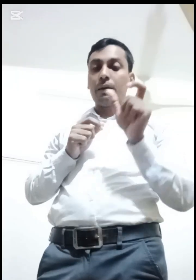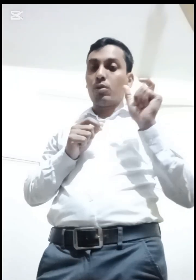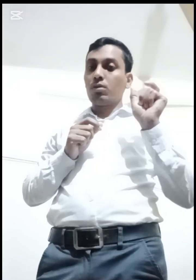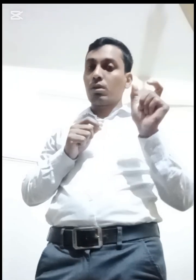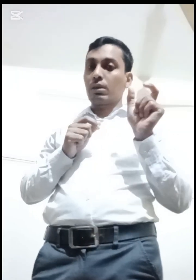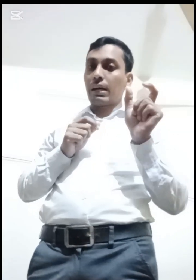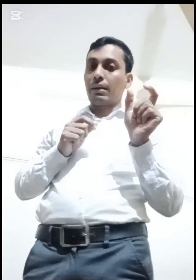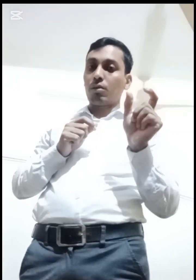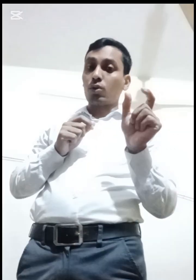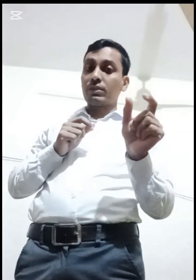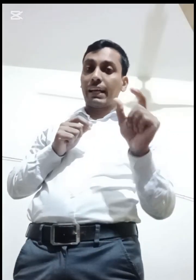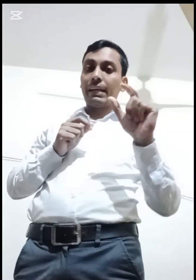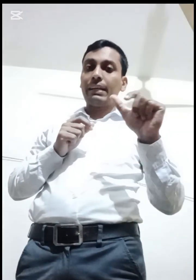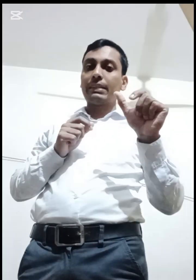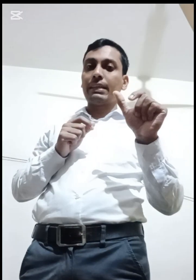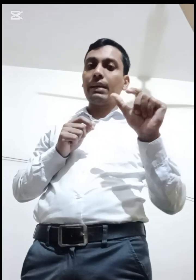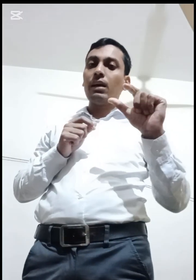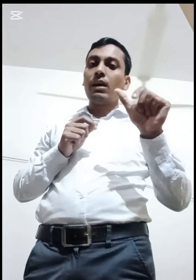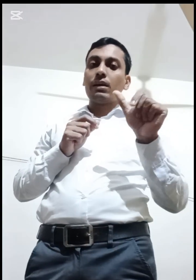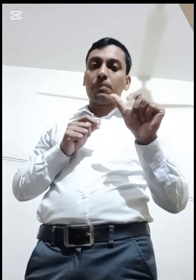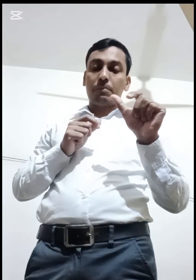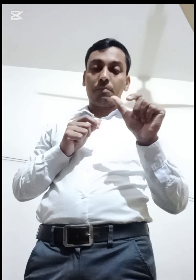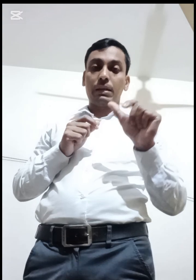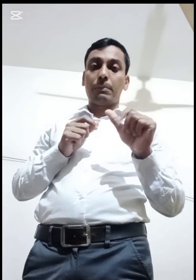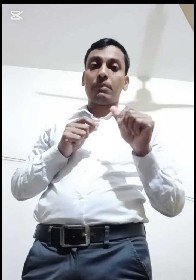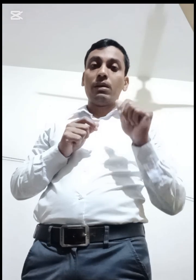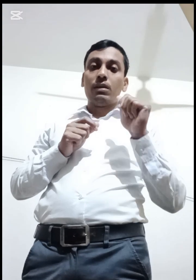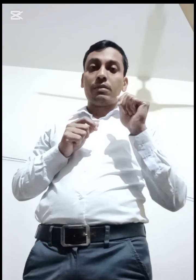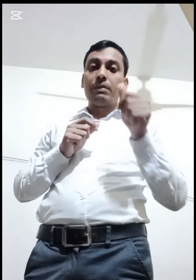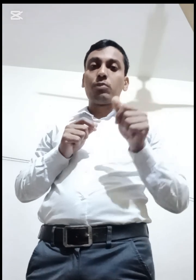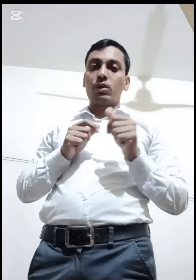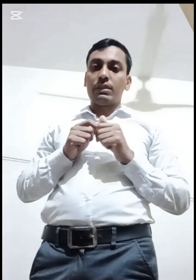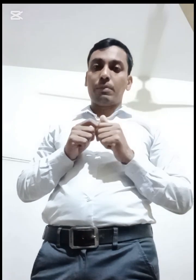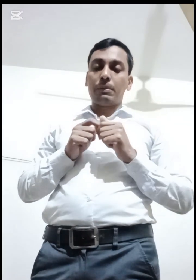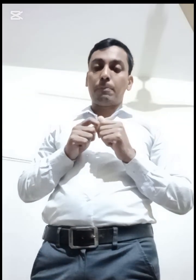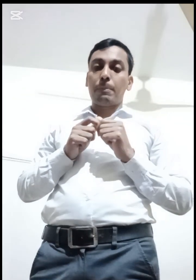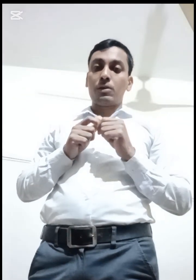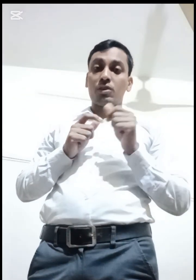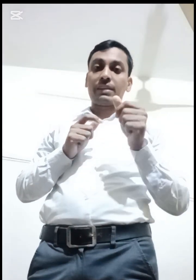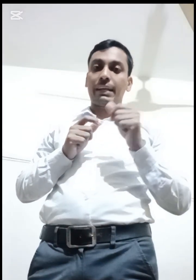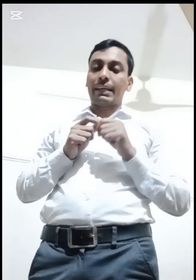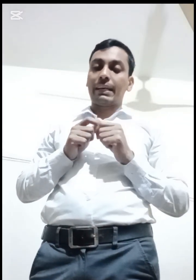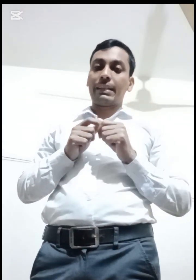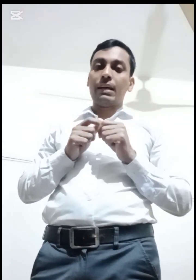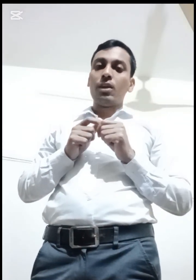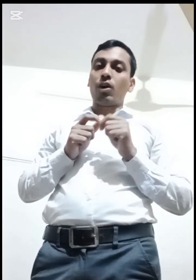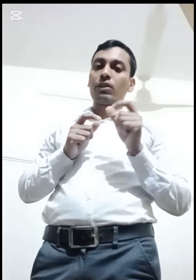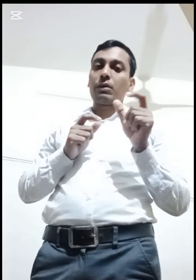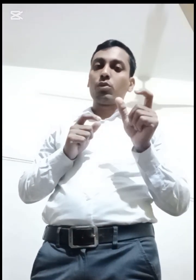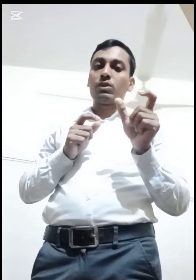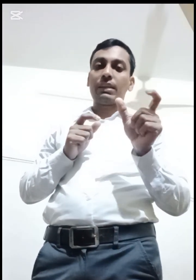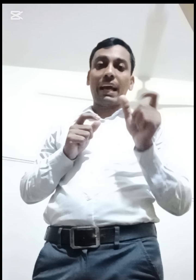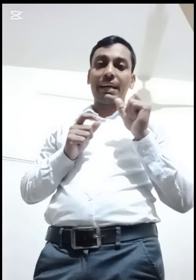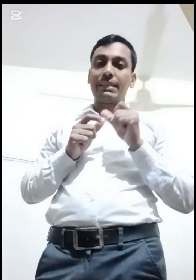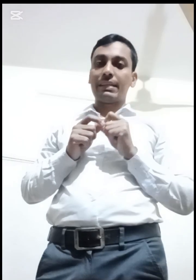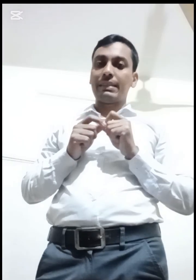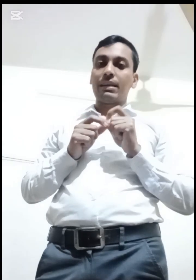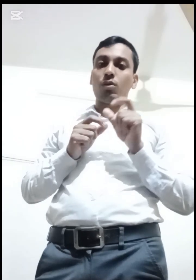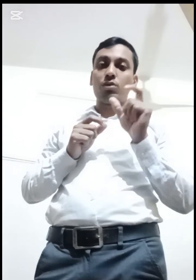এবং তার কত সেকেন্ডে সে মানে ট্রিপ করে যাবে শর্ট সার্কিটের ক্ষেত্রে। তখন দেখুন এটাতে 1000 আছে,